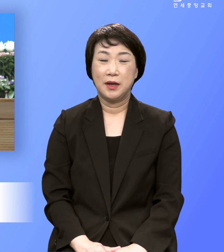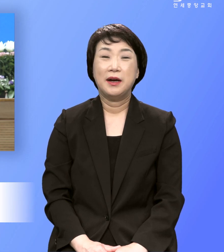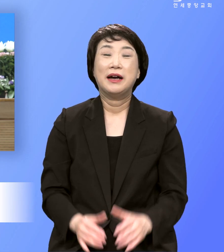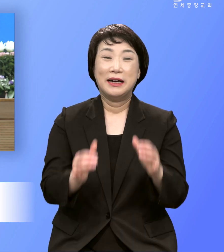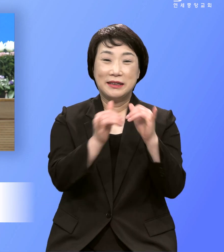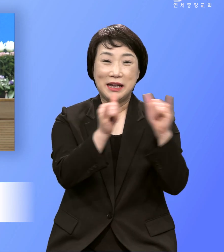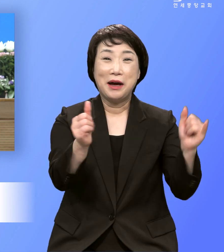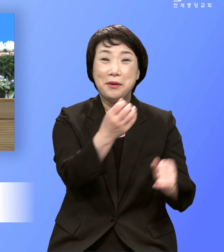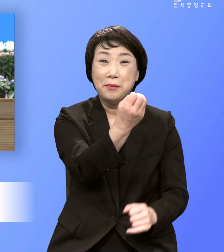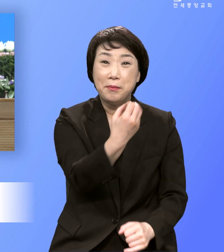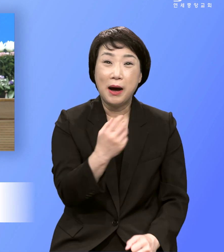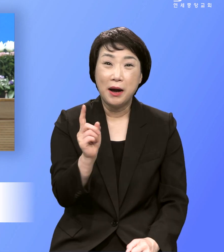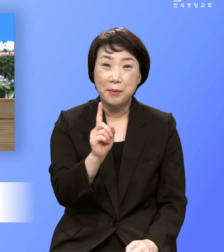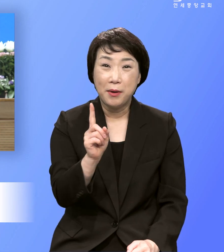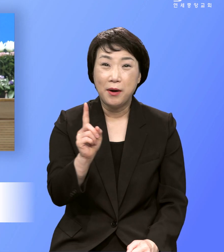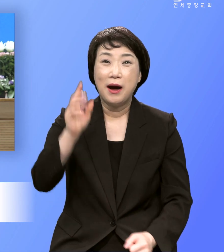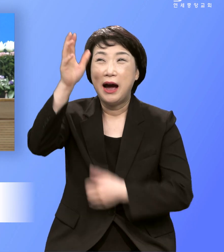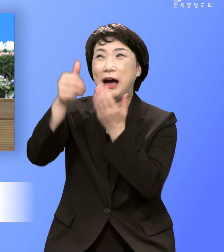사랑이시다